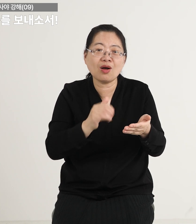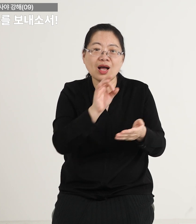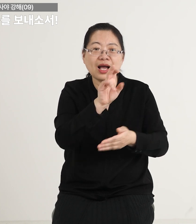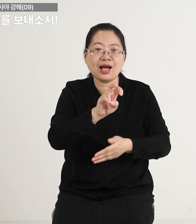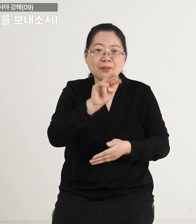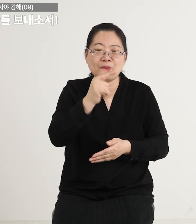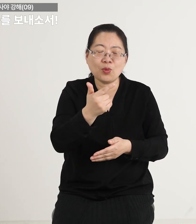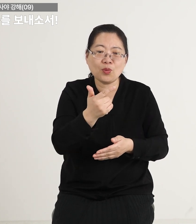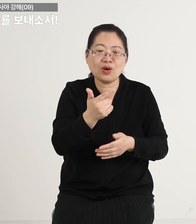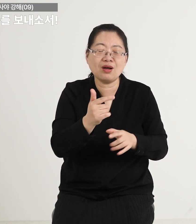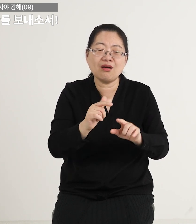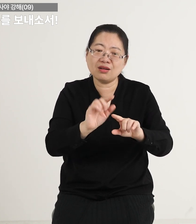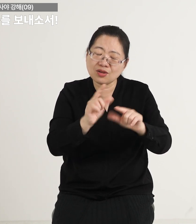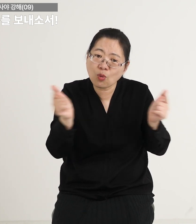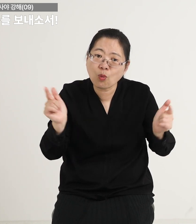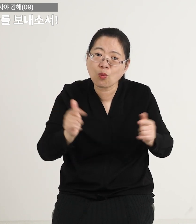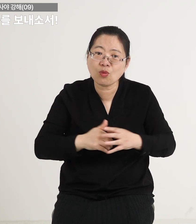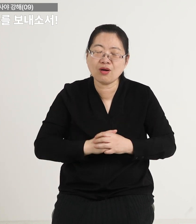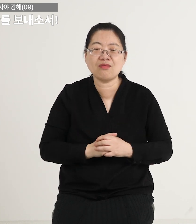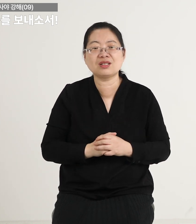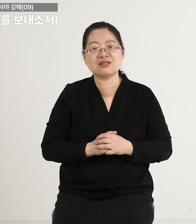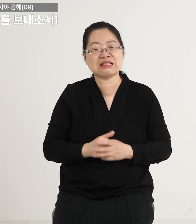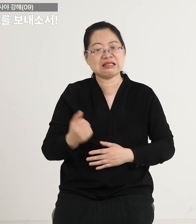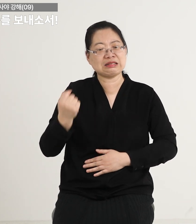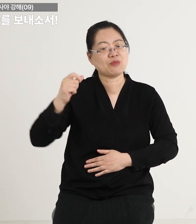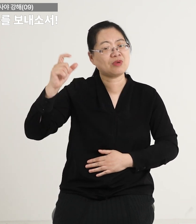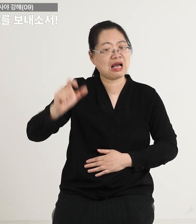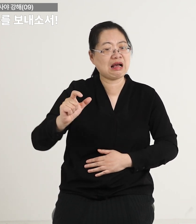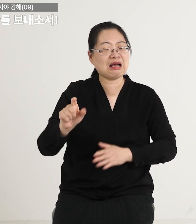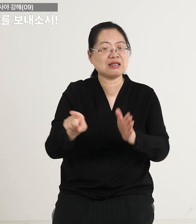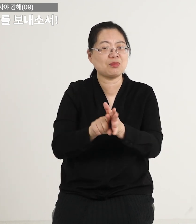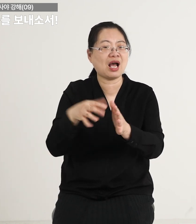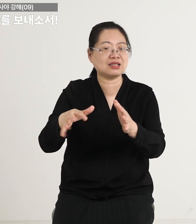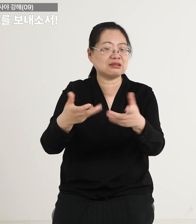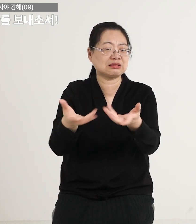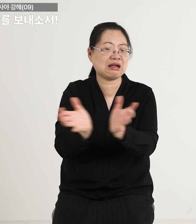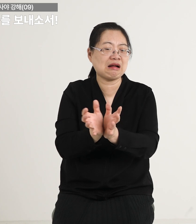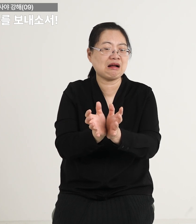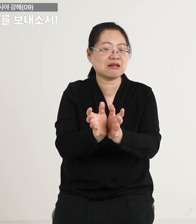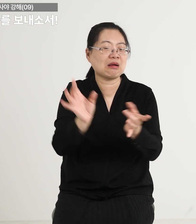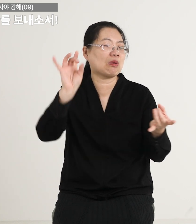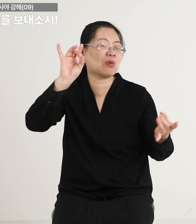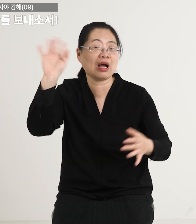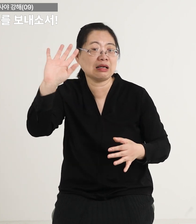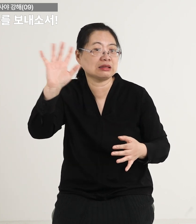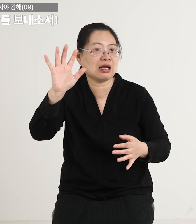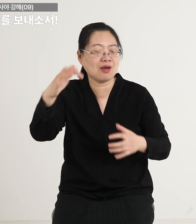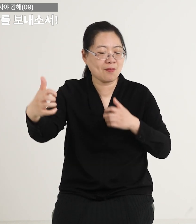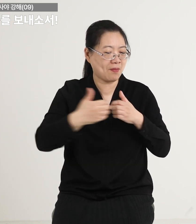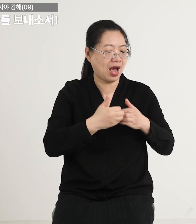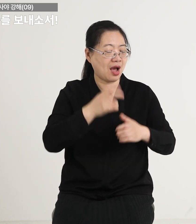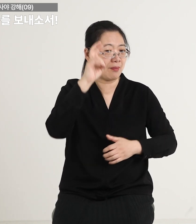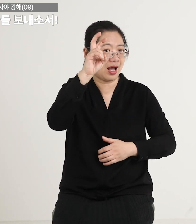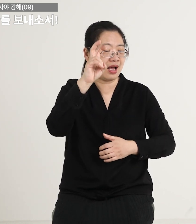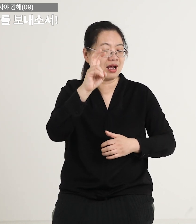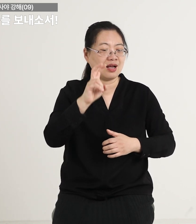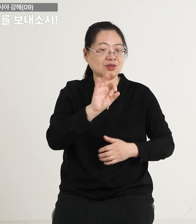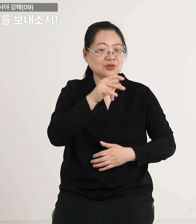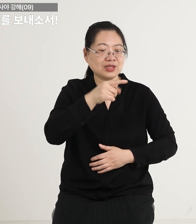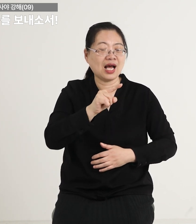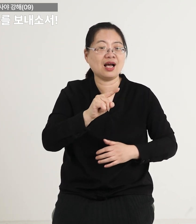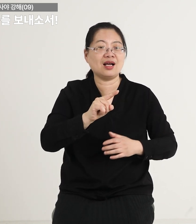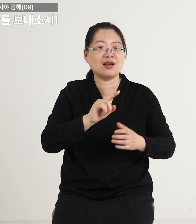암몬인이 이런 열강들이 가만히 있지 않을 것이다. 끝났다. 입을